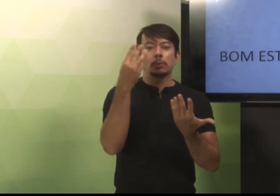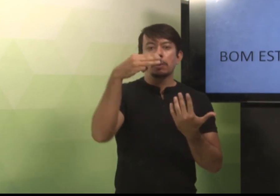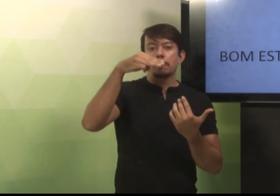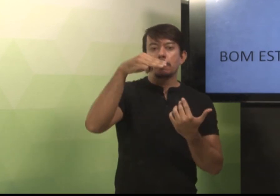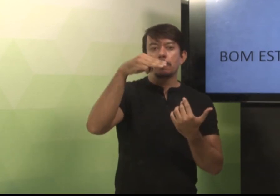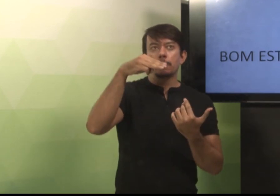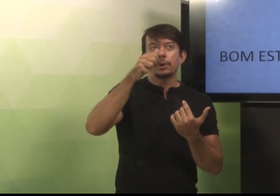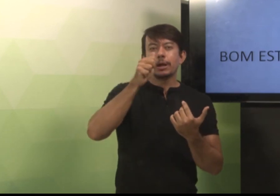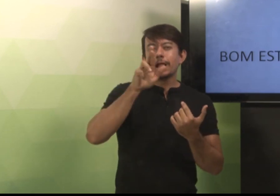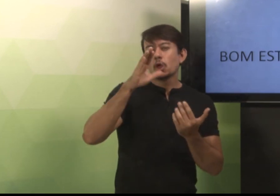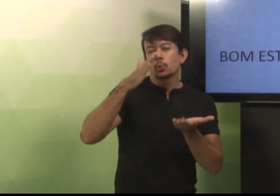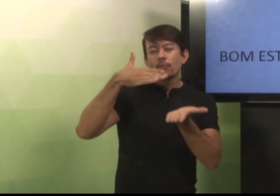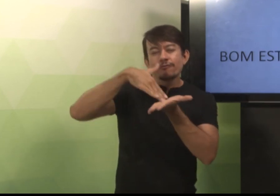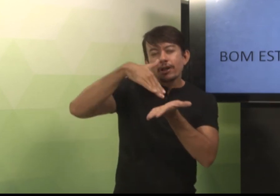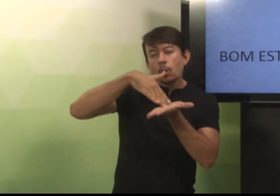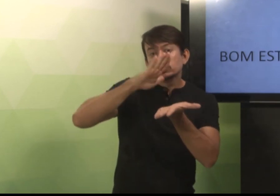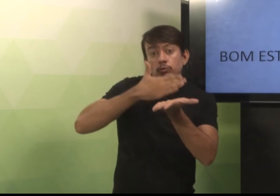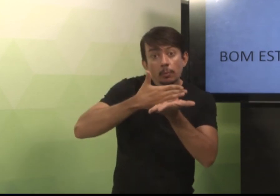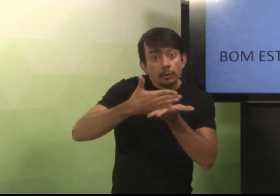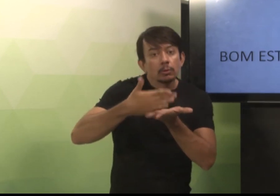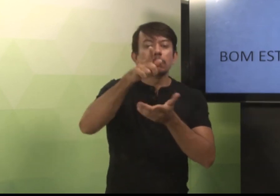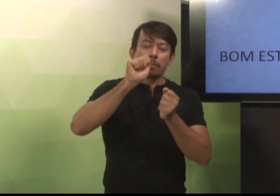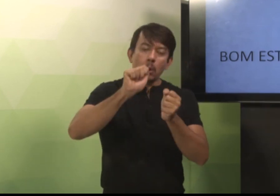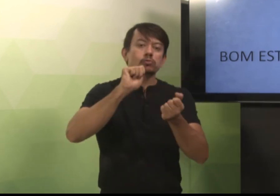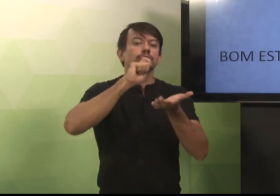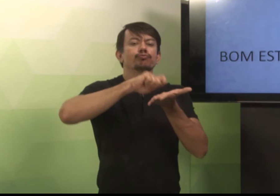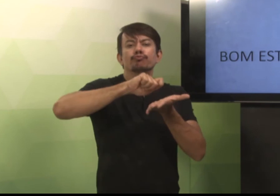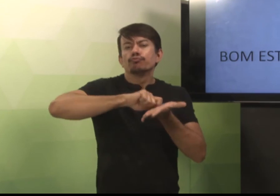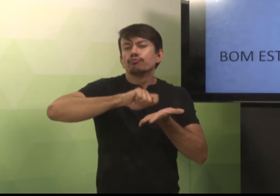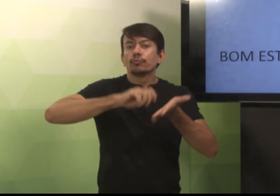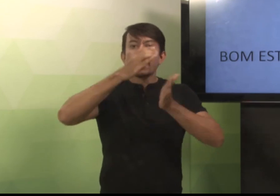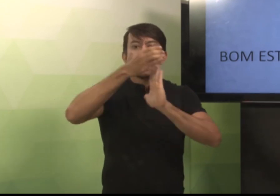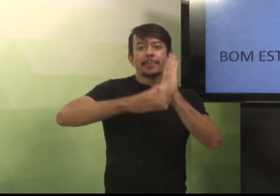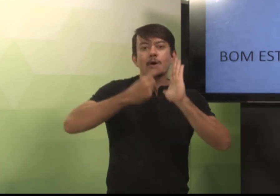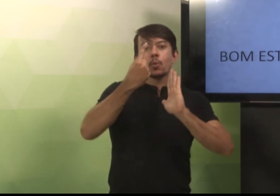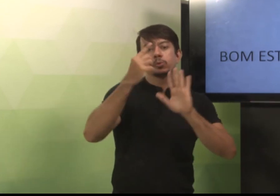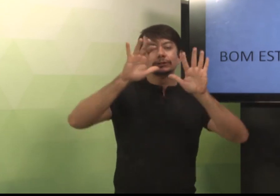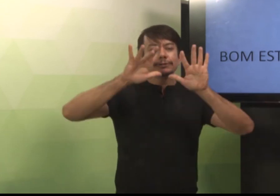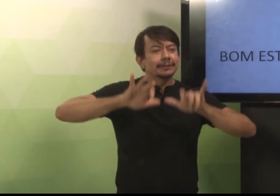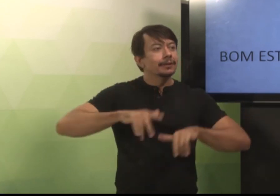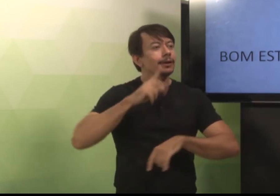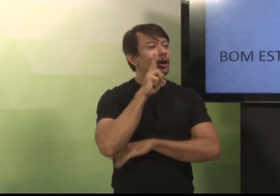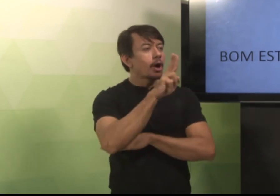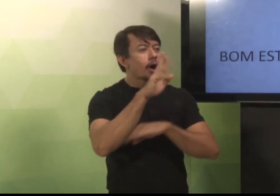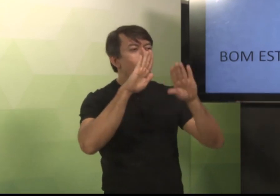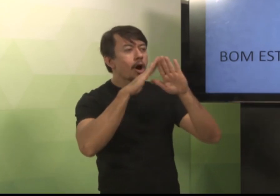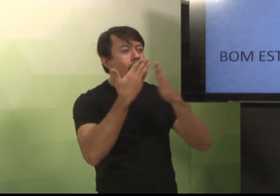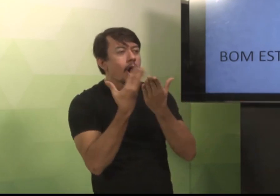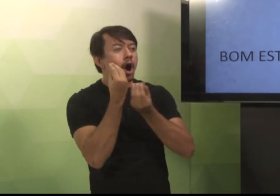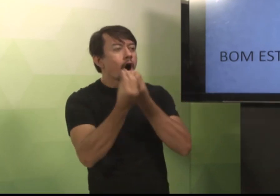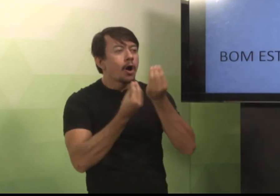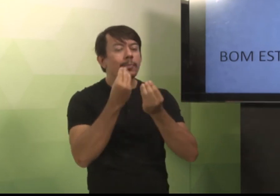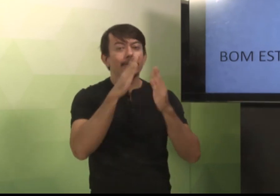Por exemplo, no final de março, você pode começar a desenvolver o seu capítulo